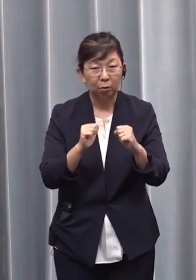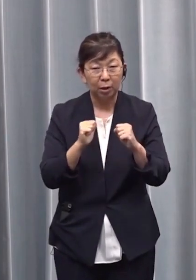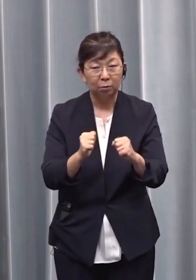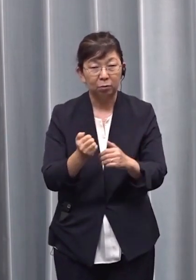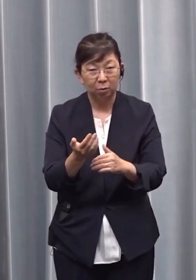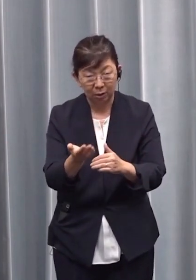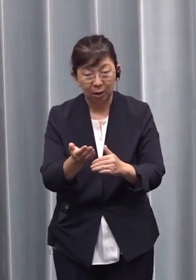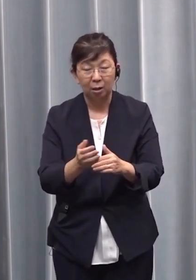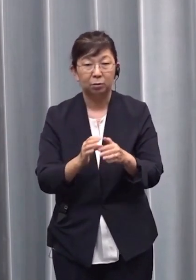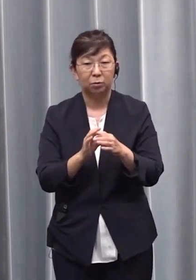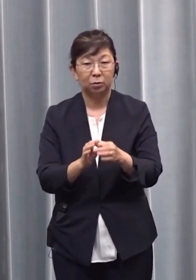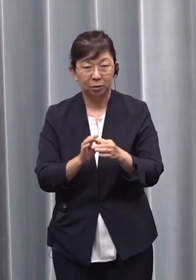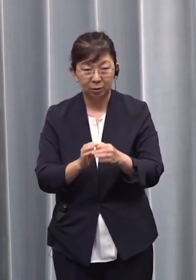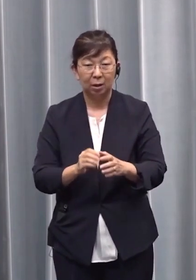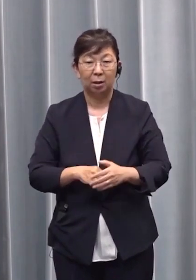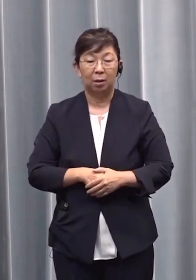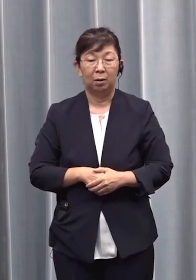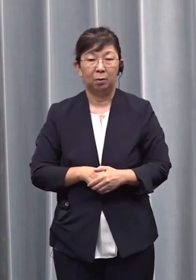しましては、